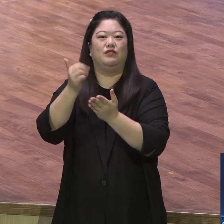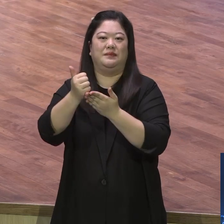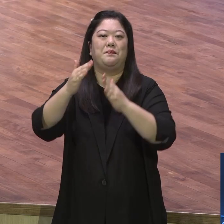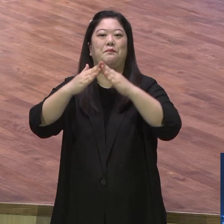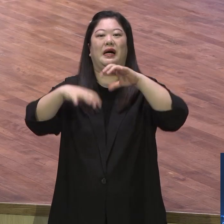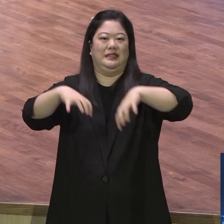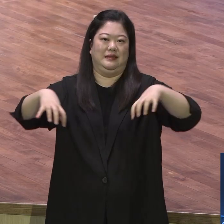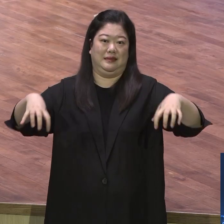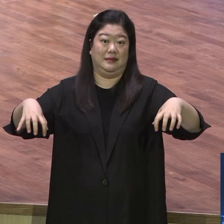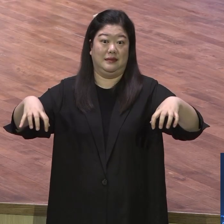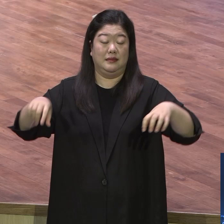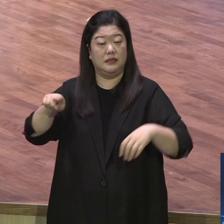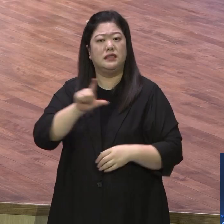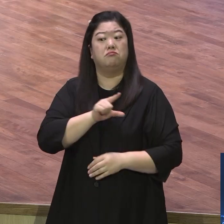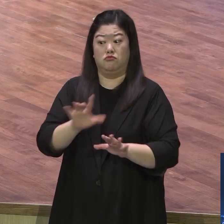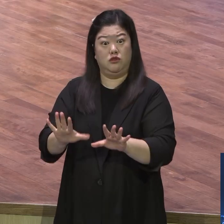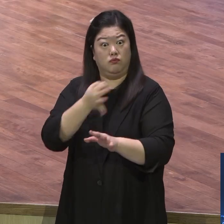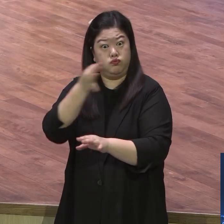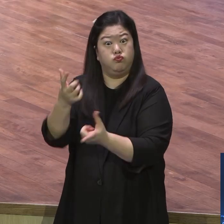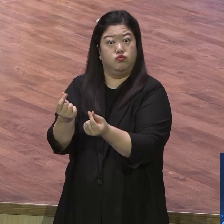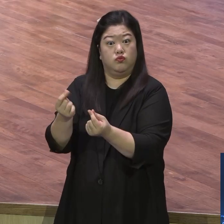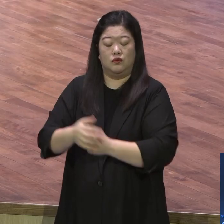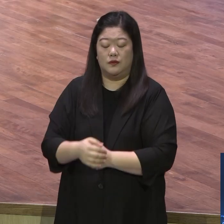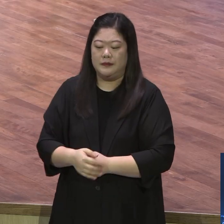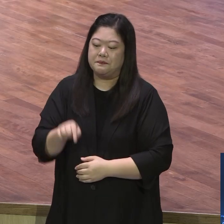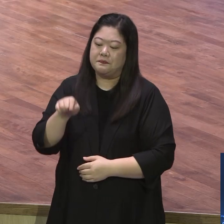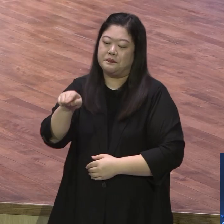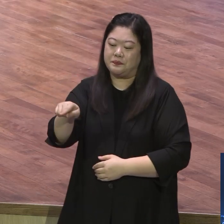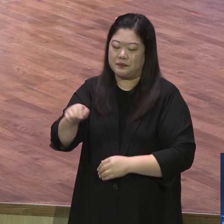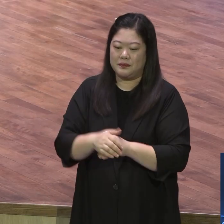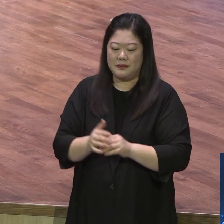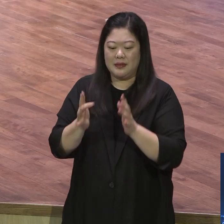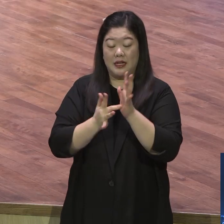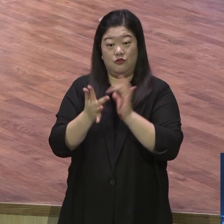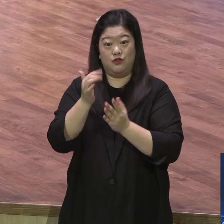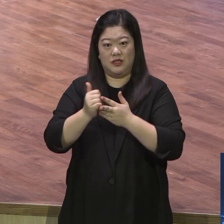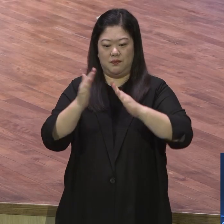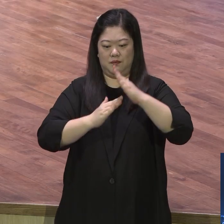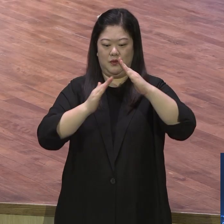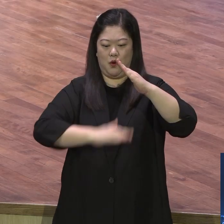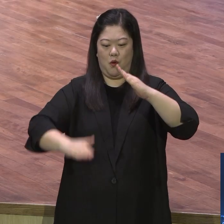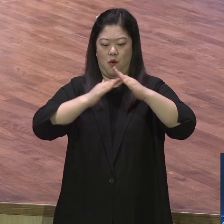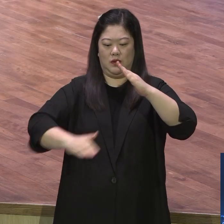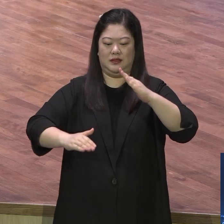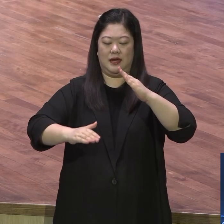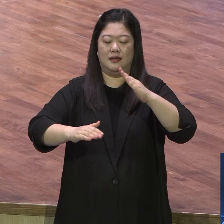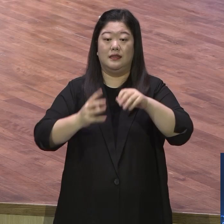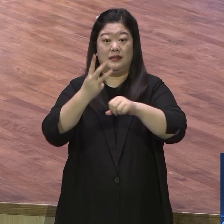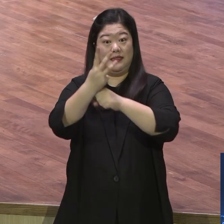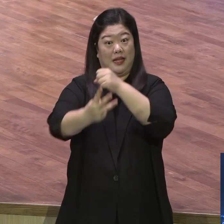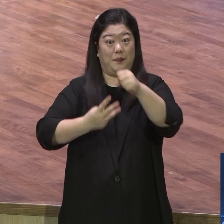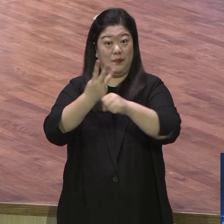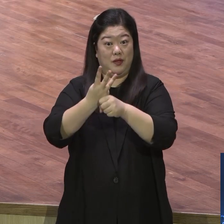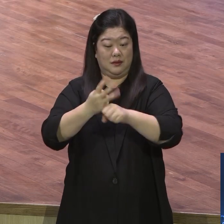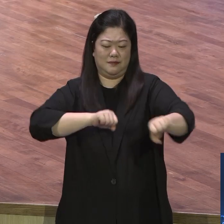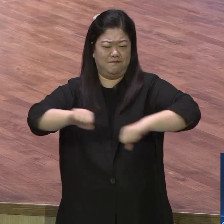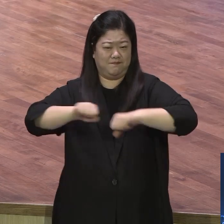붙어있습니다 그만큼 예수님께서 사역 초기에 이 가부남이 중심지었어요